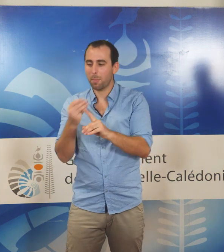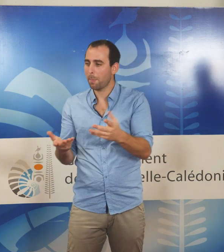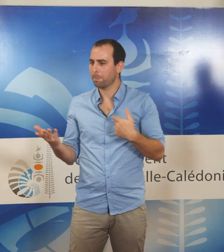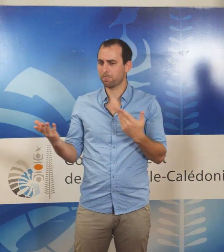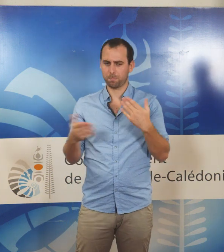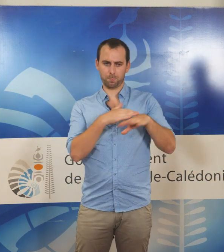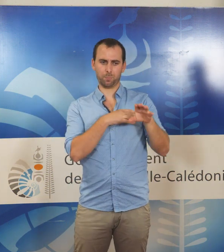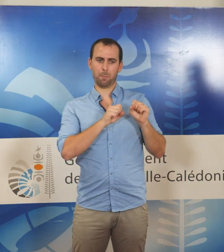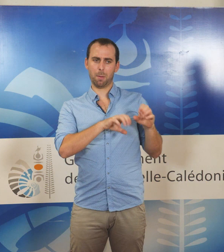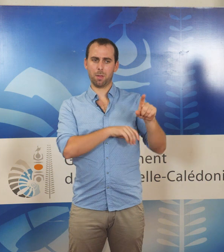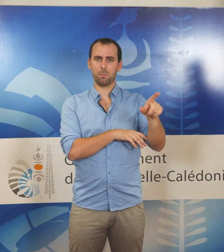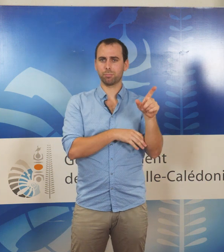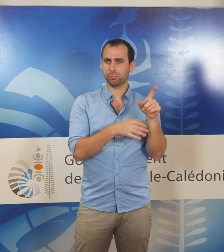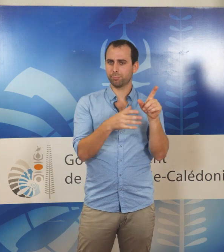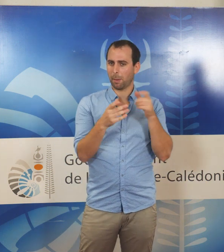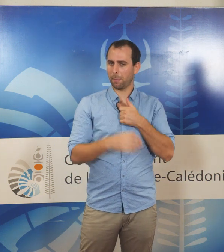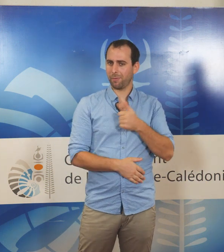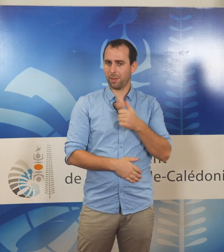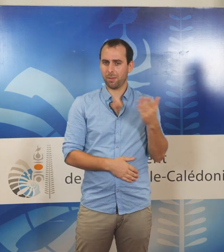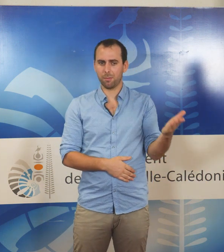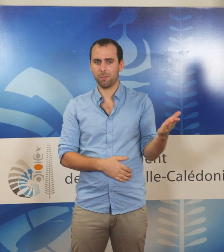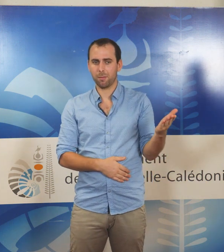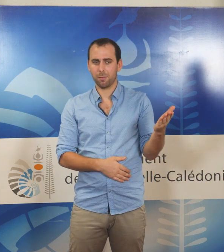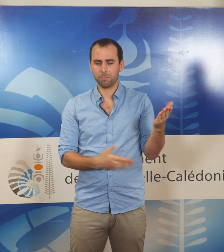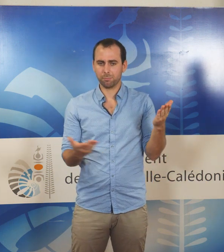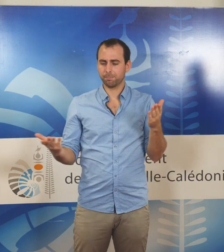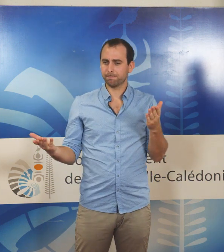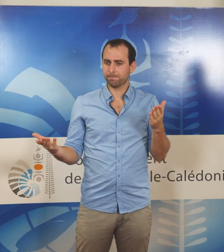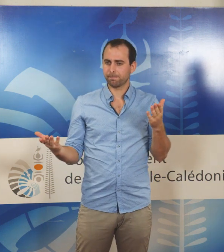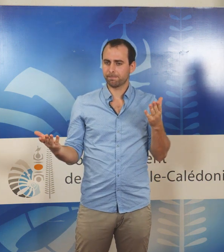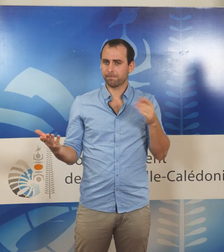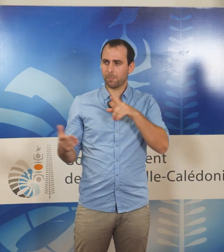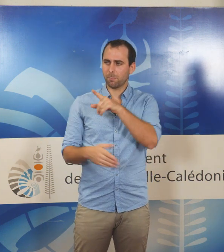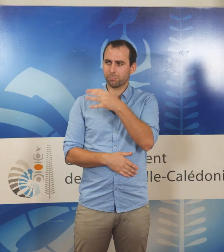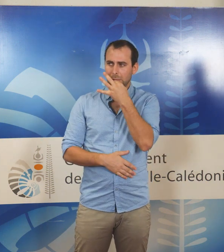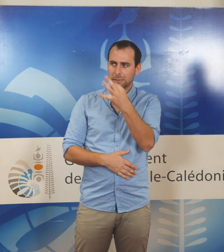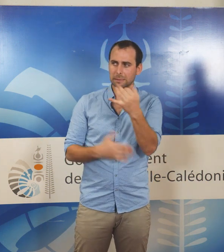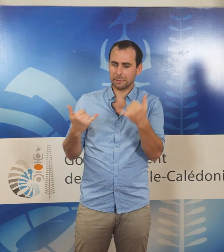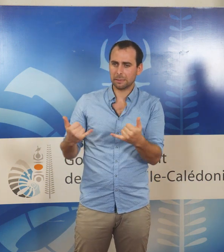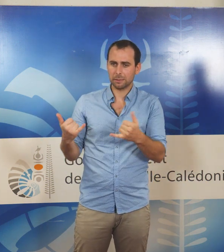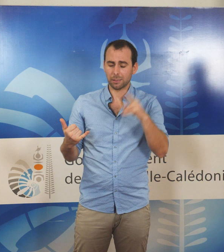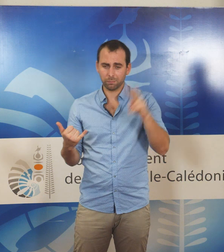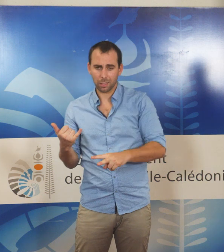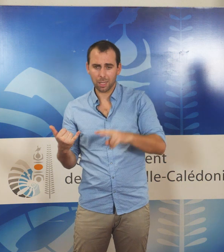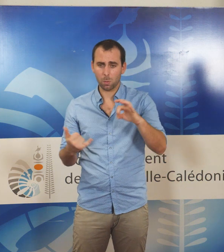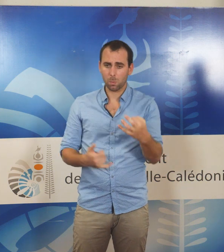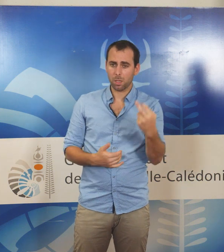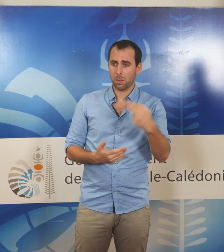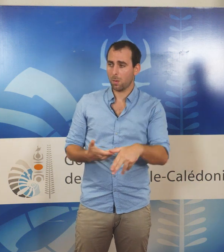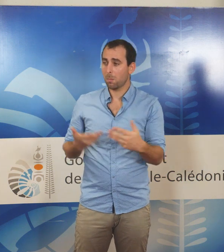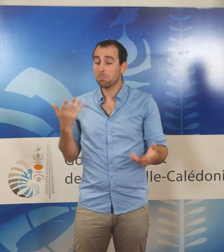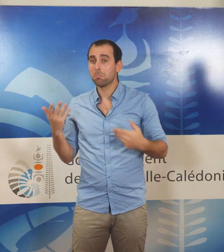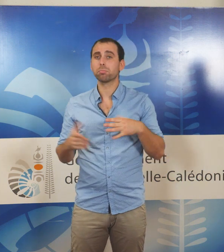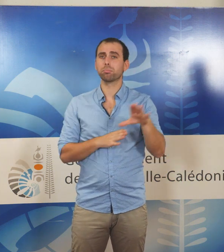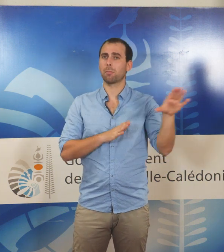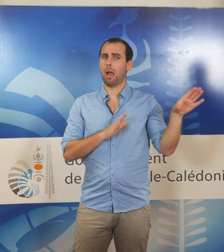FELP et puis l'Alliance scolaire. Il y a une invitation, parce que je ne sais pas si ce que vous dites ici correspond à la réalité, une invitation